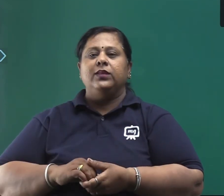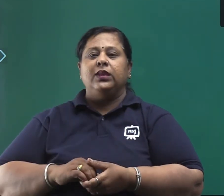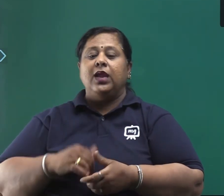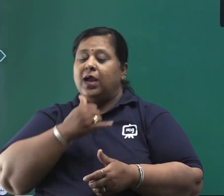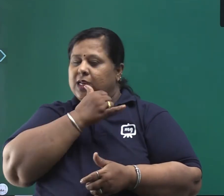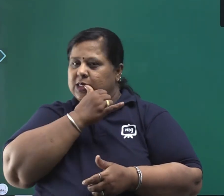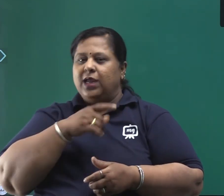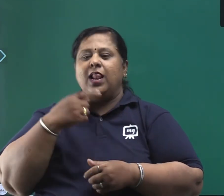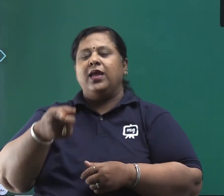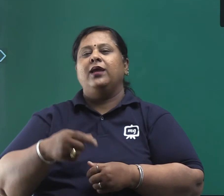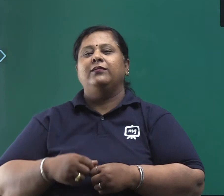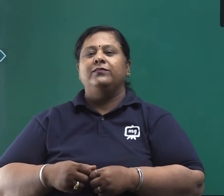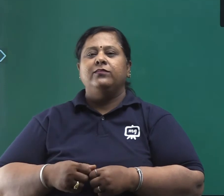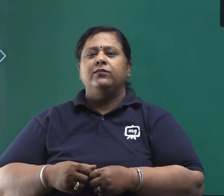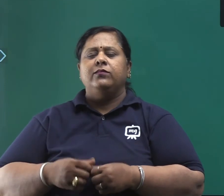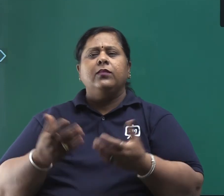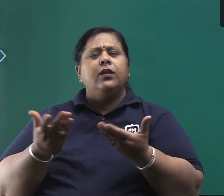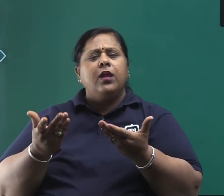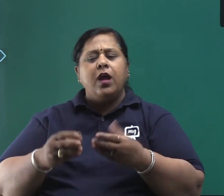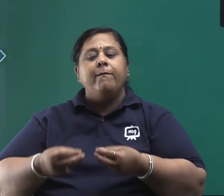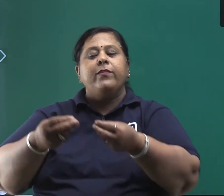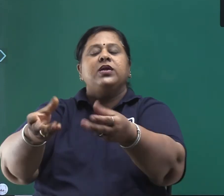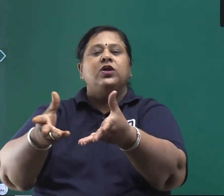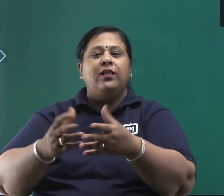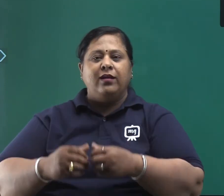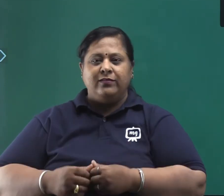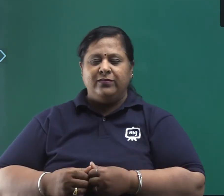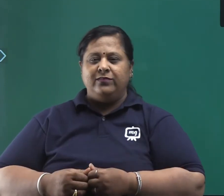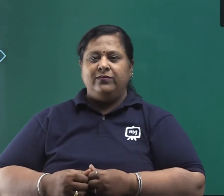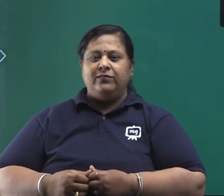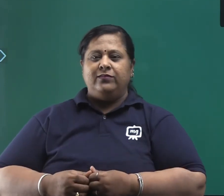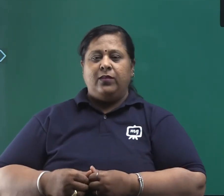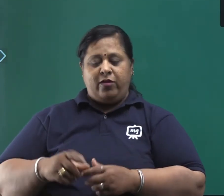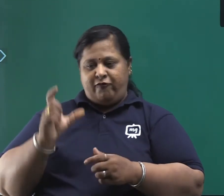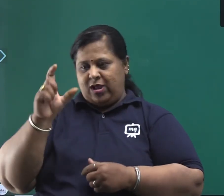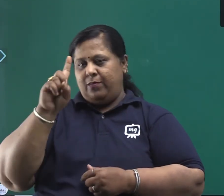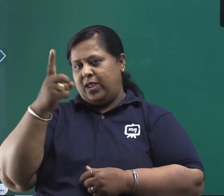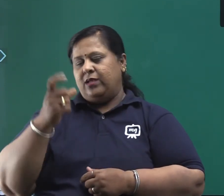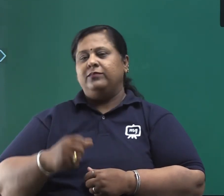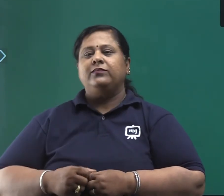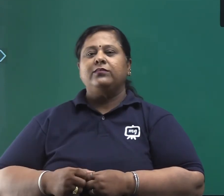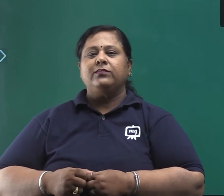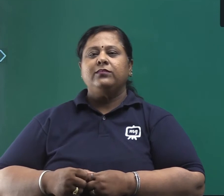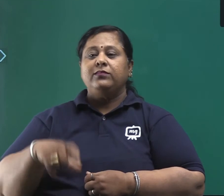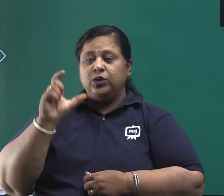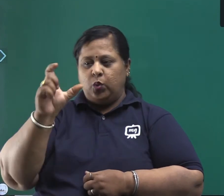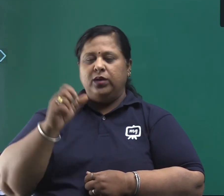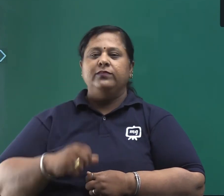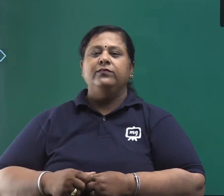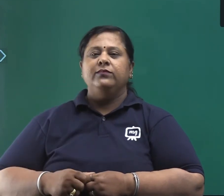कृष्ण के लिए क्या भेजा था? विकल्प 1